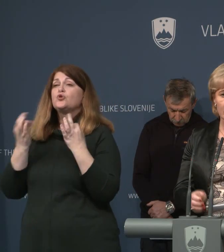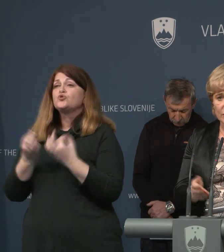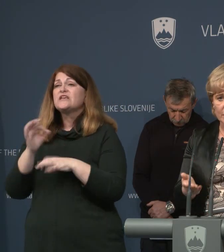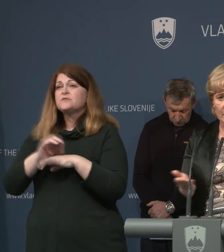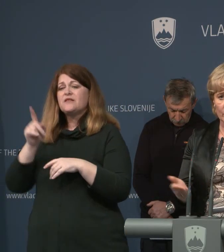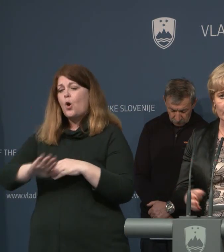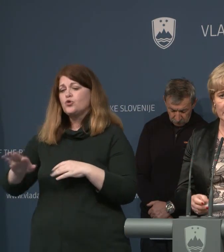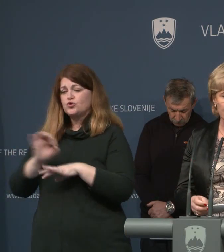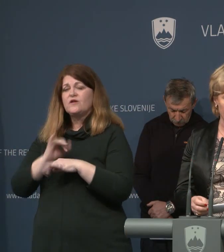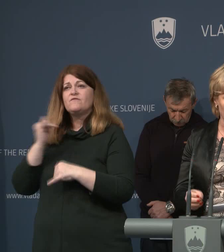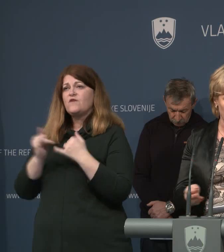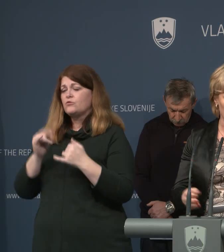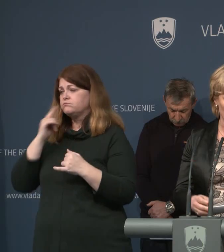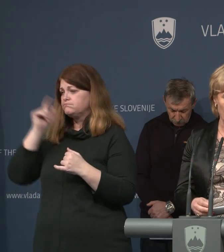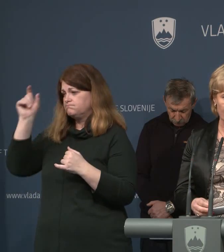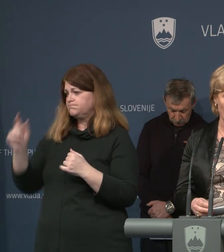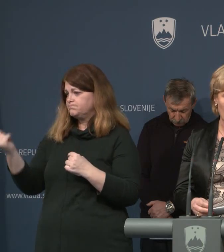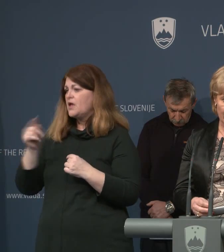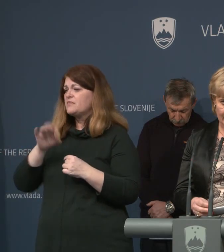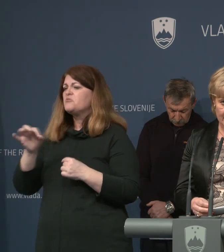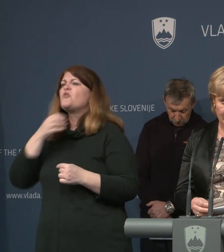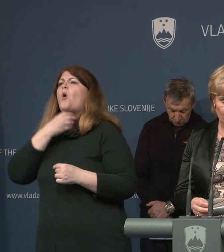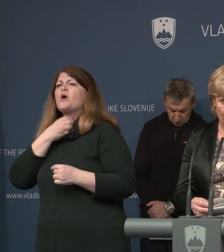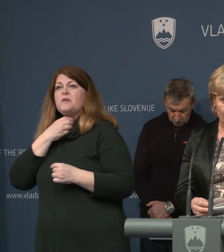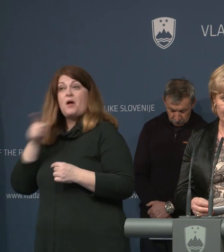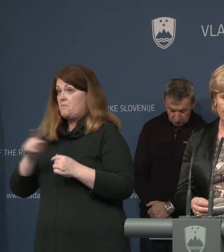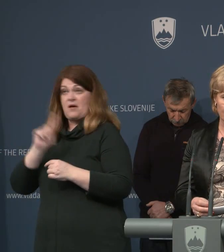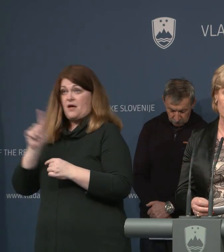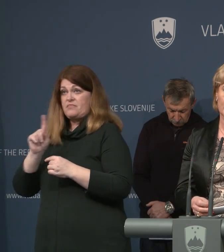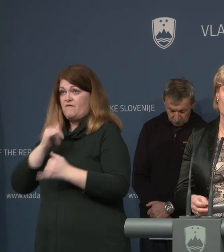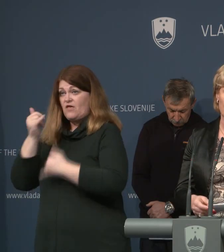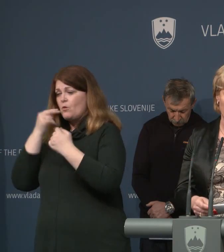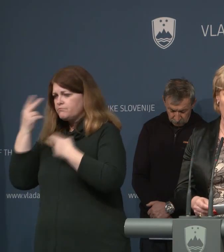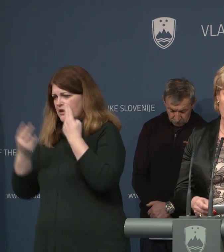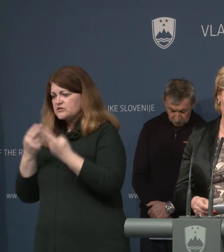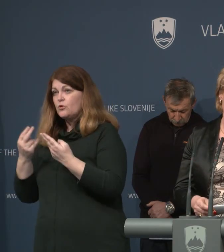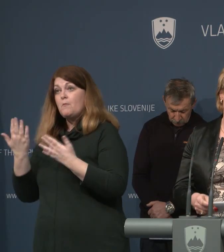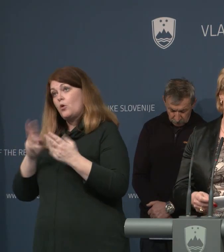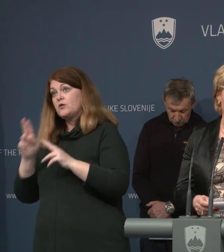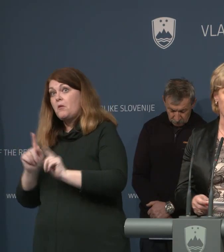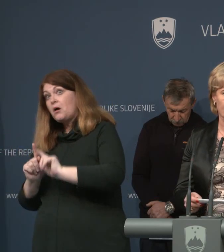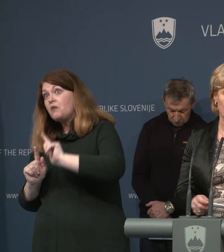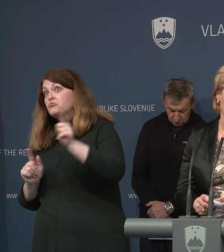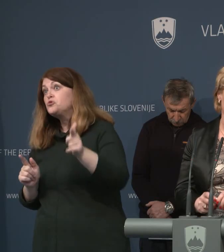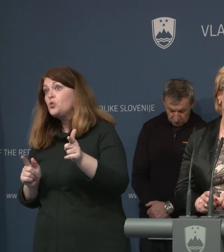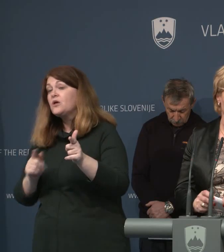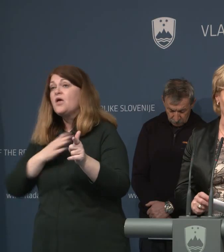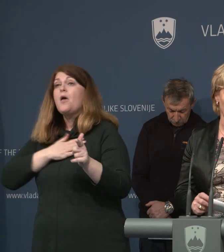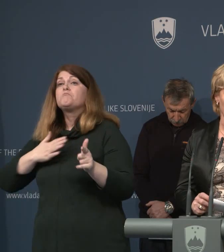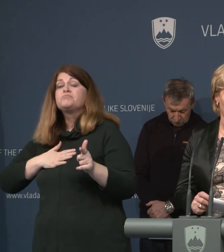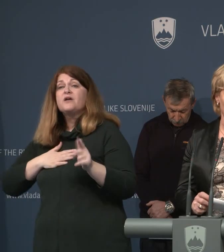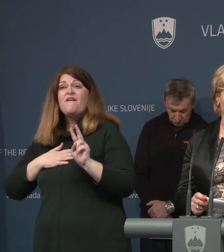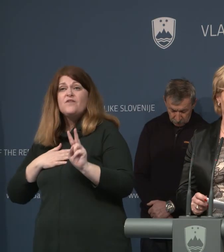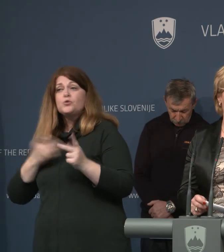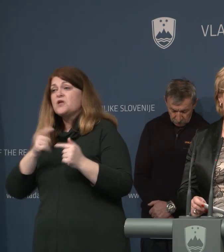pediatrije, diagnosticiramo, ko pride pacient, pa napišemo ima gripo, pa ne testiramo, ali ima res virus gripe, morda pa ima respiratorni sincitijski virus, pa kjerkoli